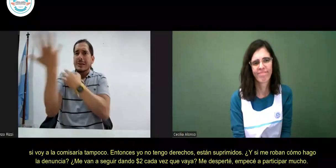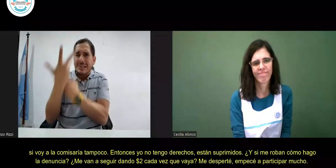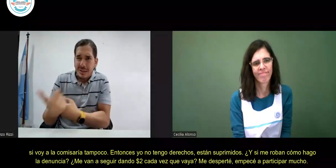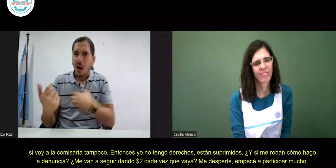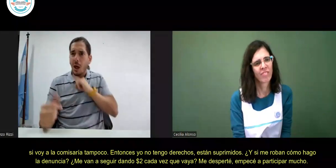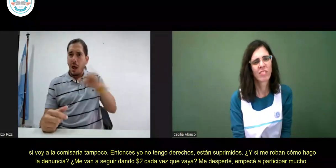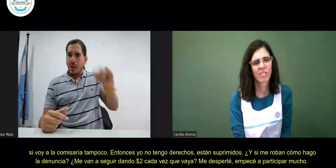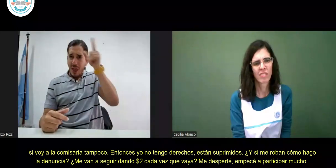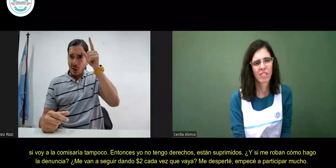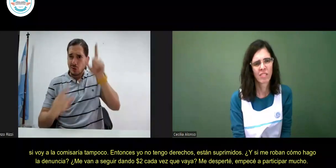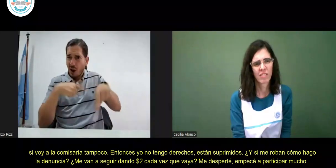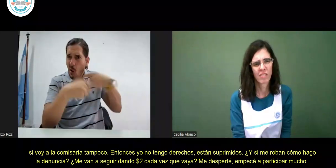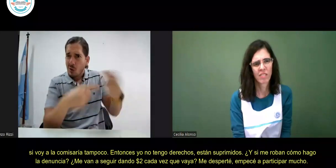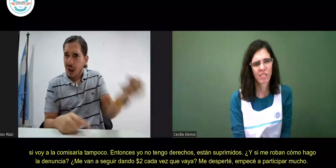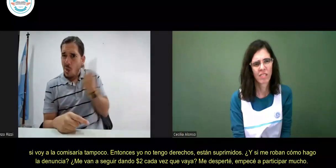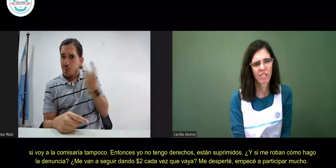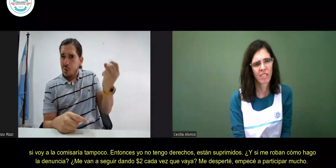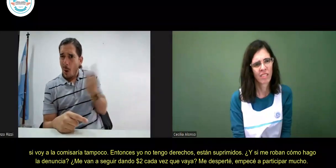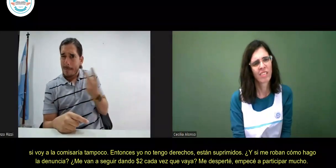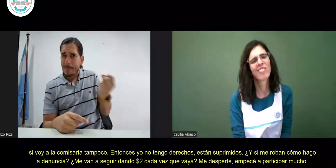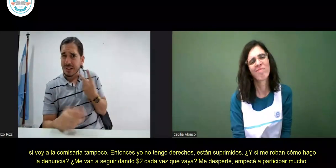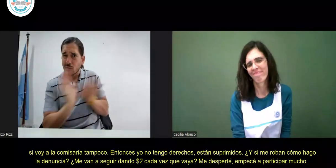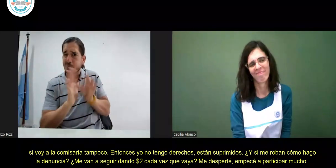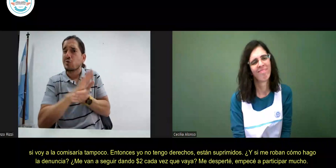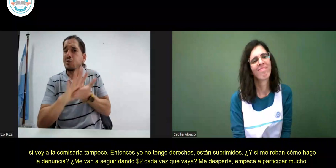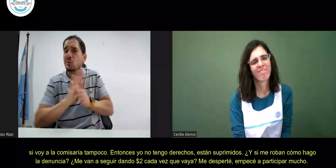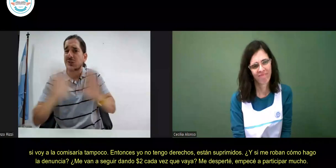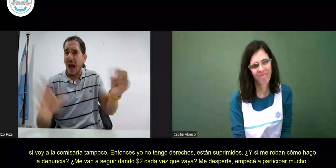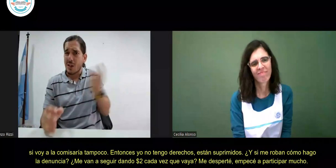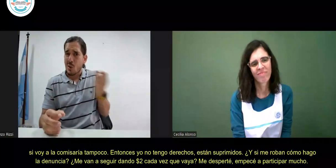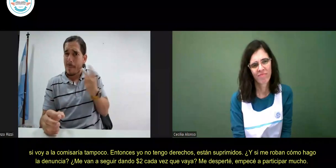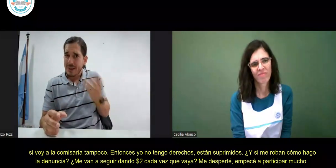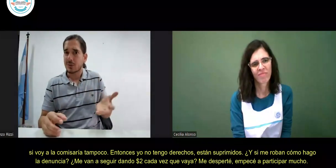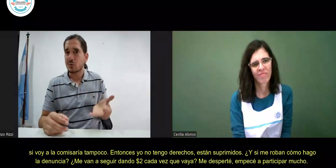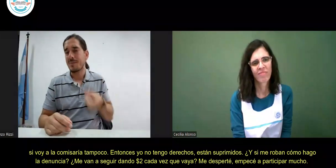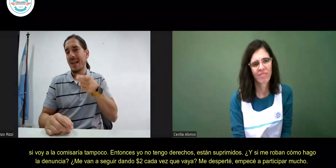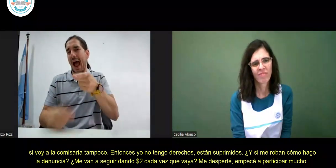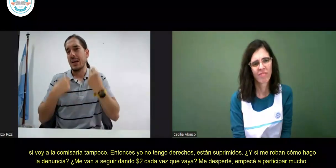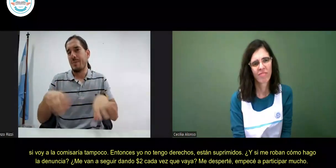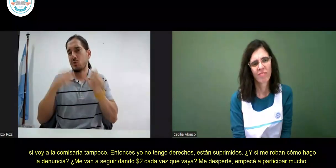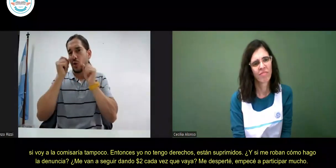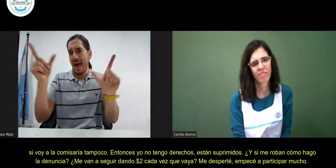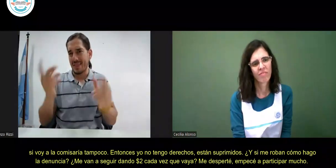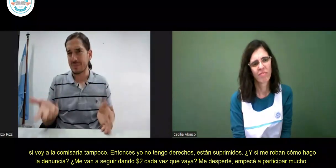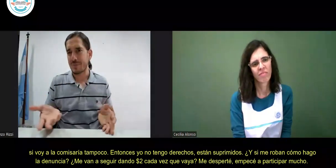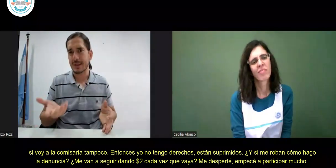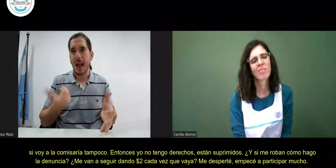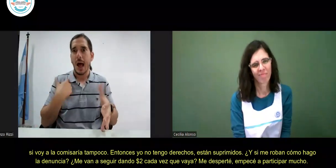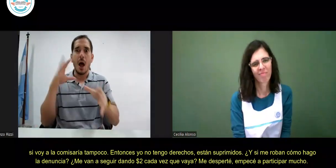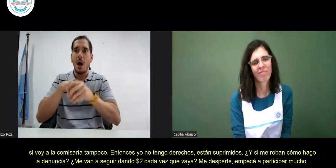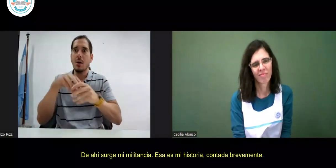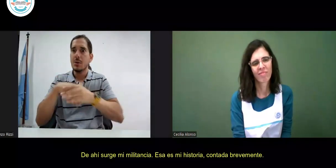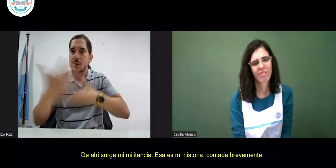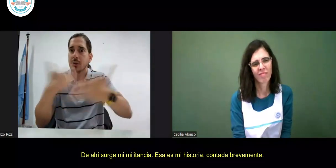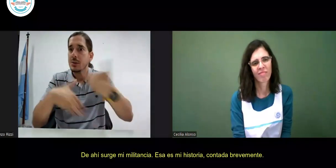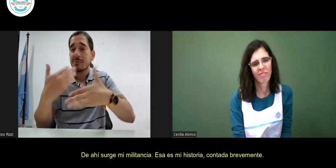¿Y si me roban, cómo hago la denuncia? ¿Me van a seguir dando 2 pesos cada vez que vaya? Me desperté, empecé a